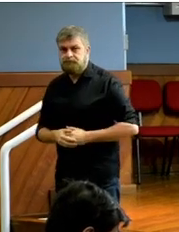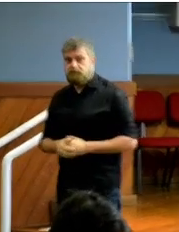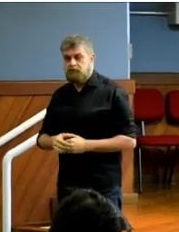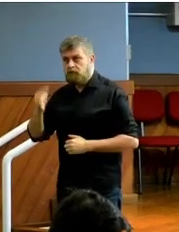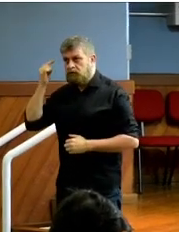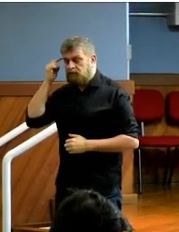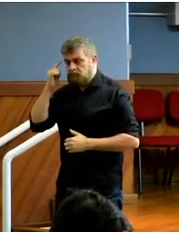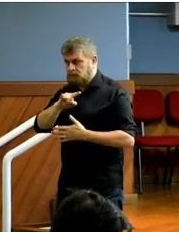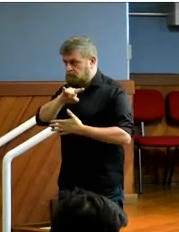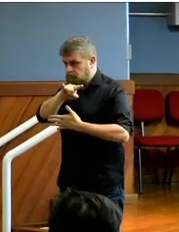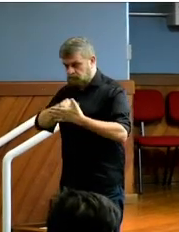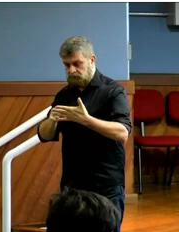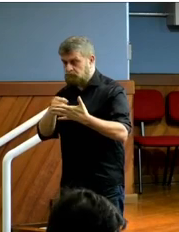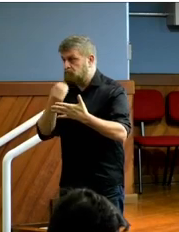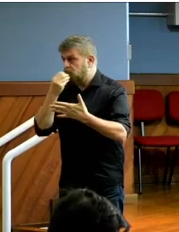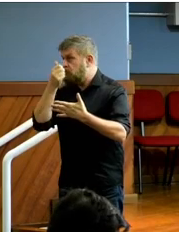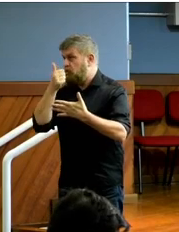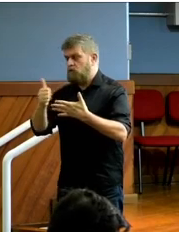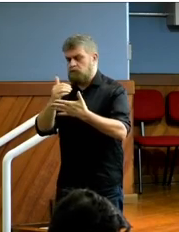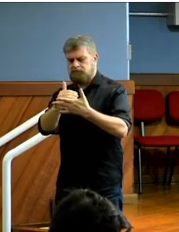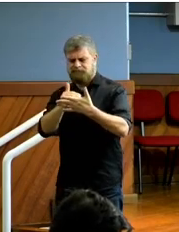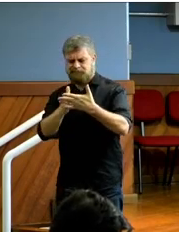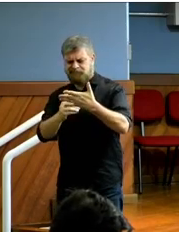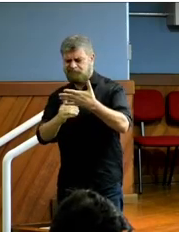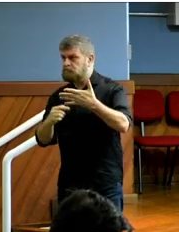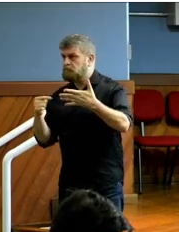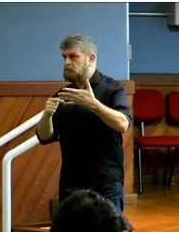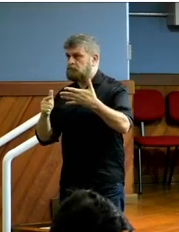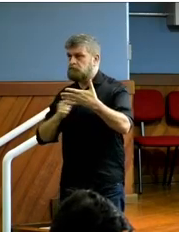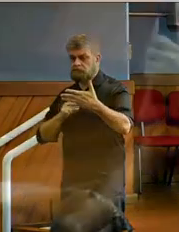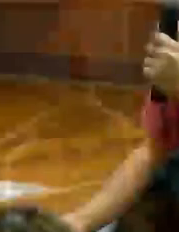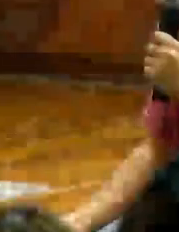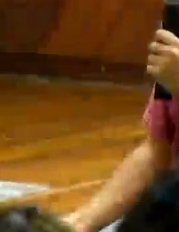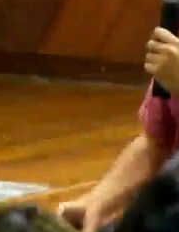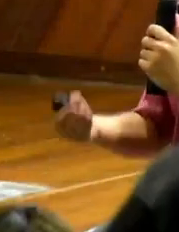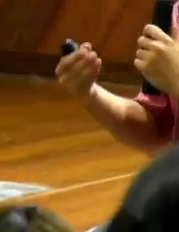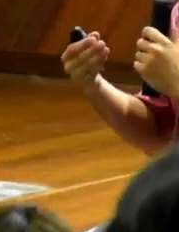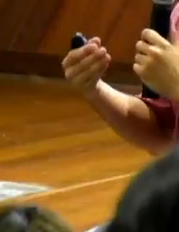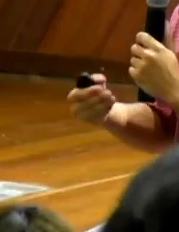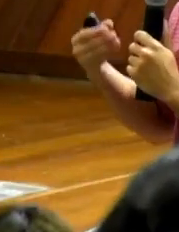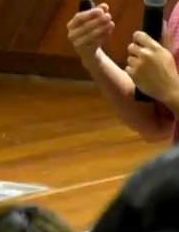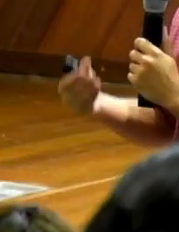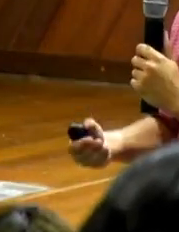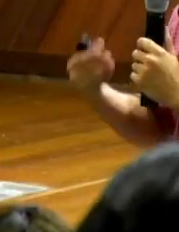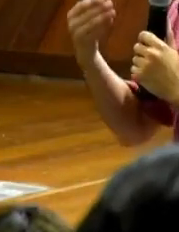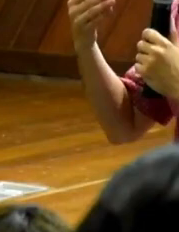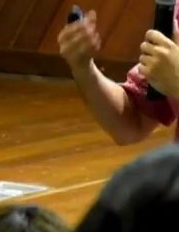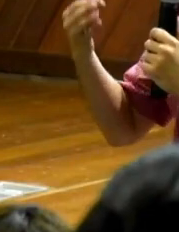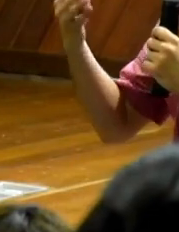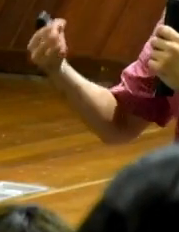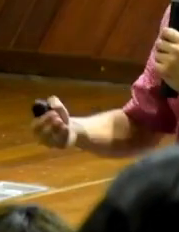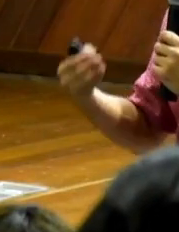essa documentação, gente, ela é tão boa, porque ela não é só a documentação plena do material que eu tenho, mas ela nos traz